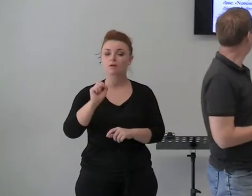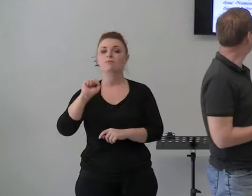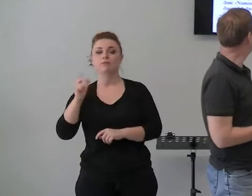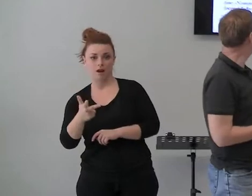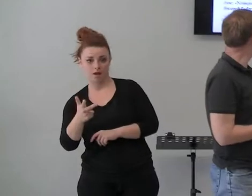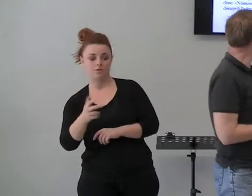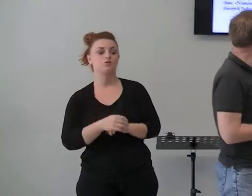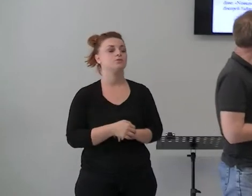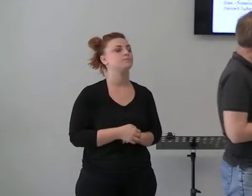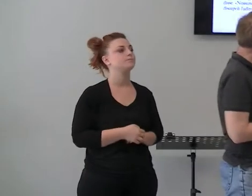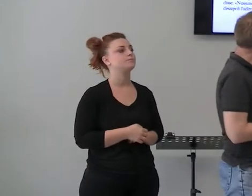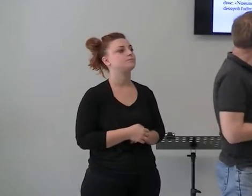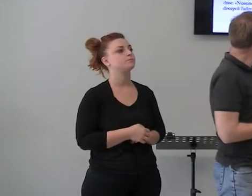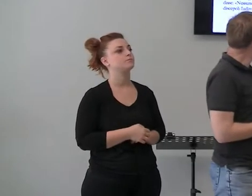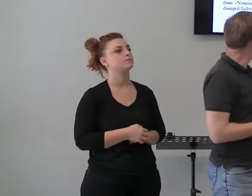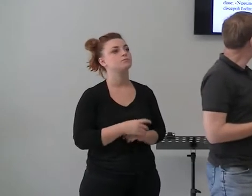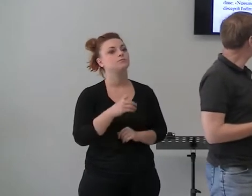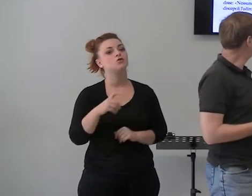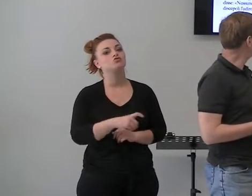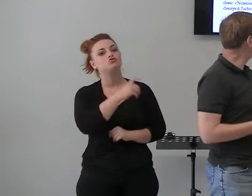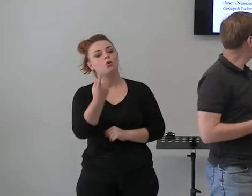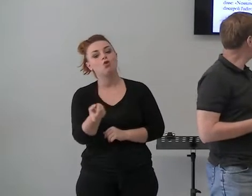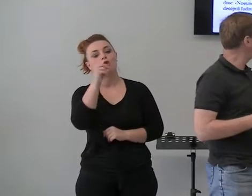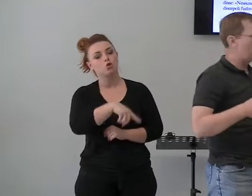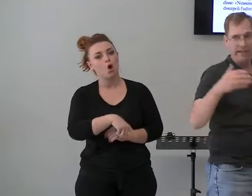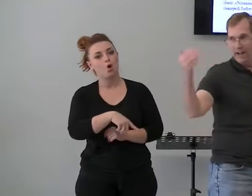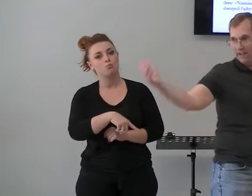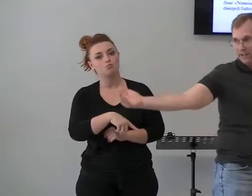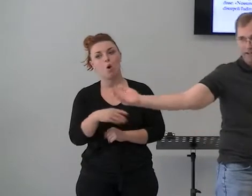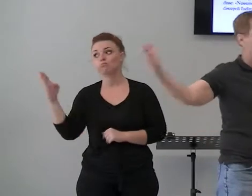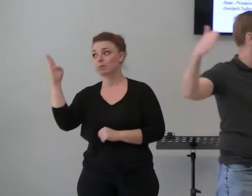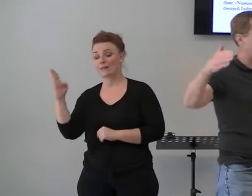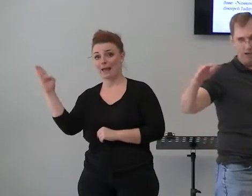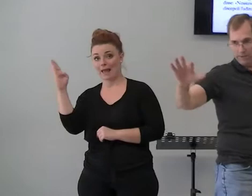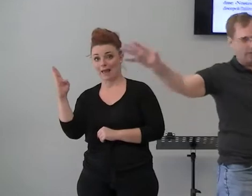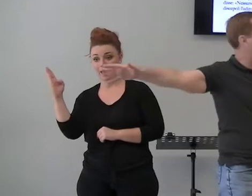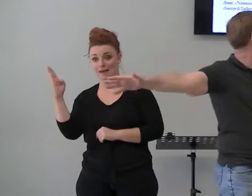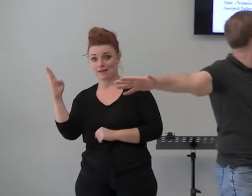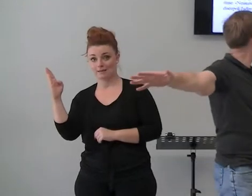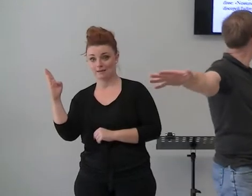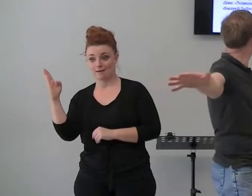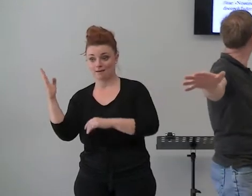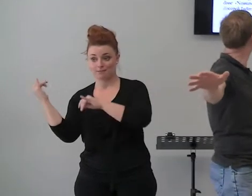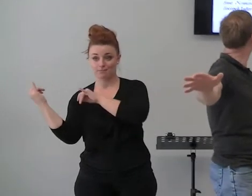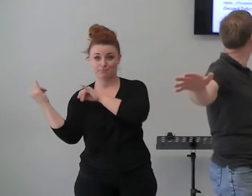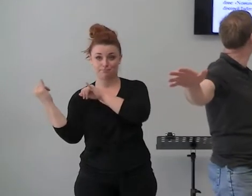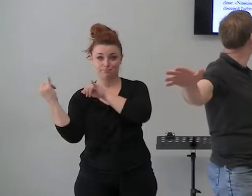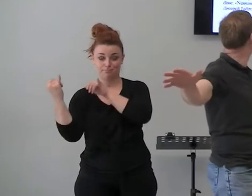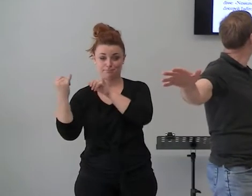Il giorno seguente, quando furono usciti da Betania, perché erano passati la notte lì,